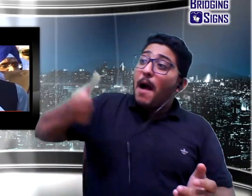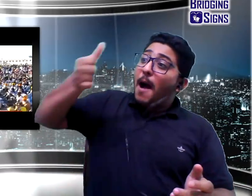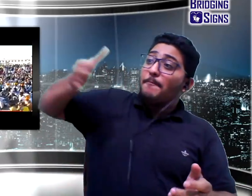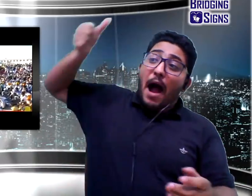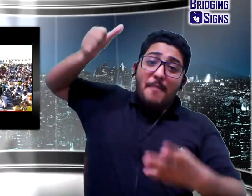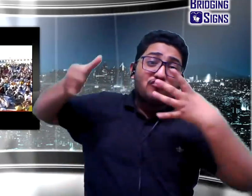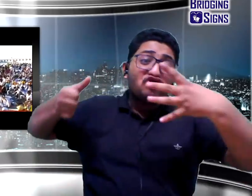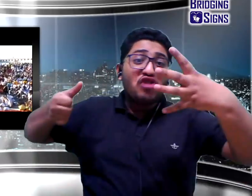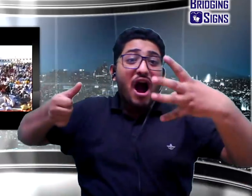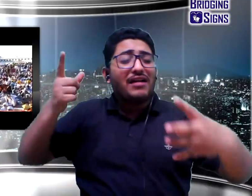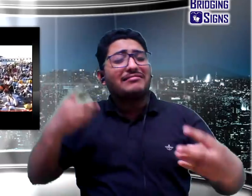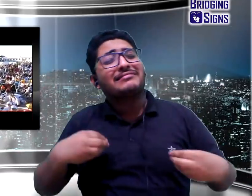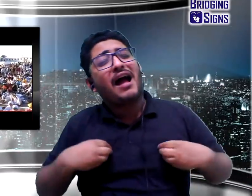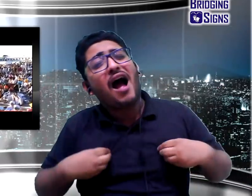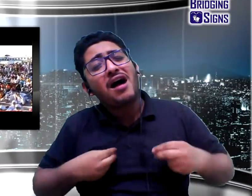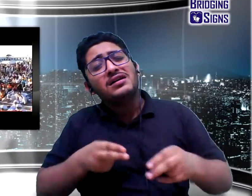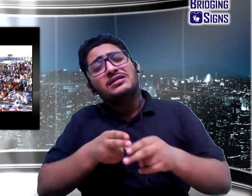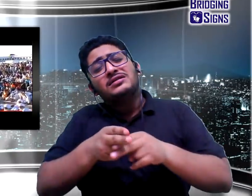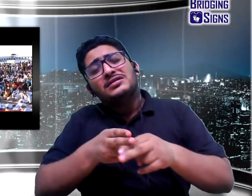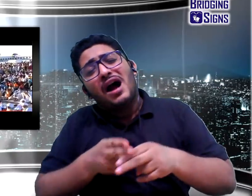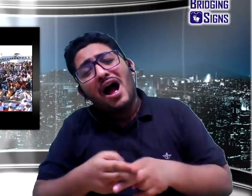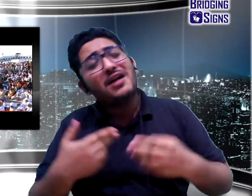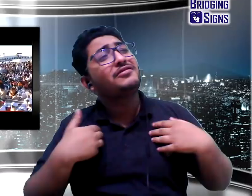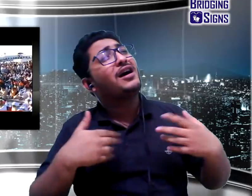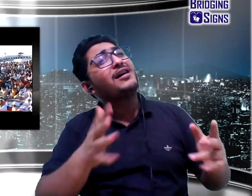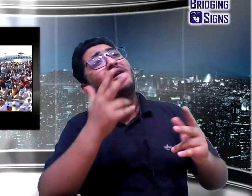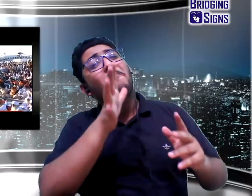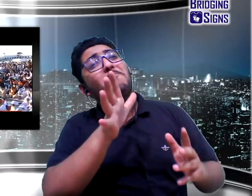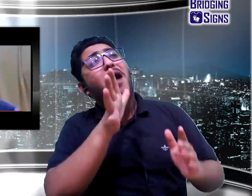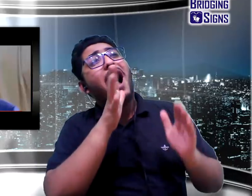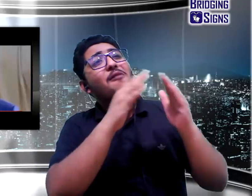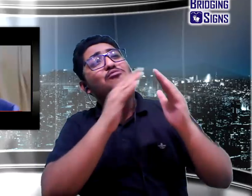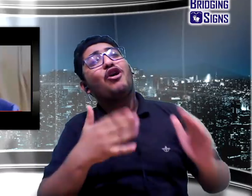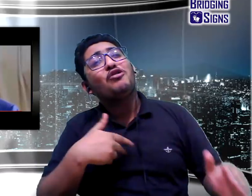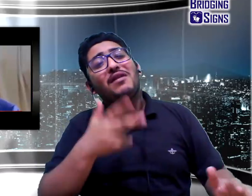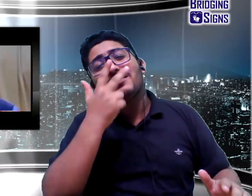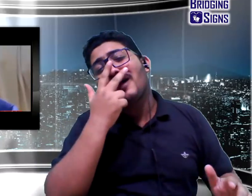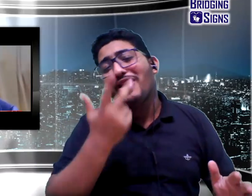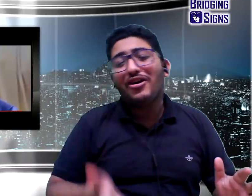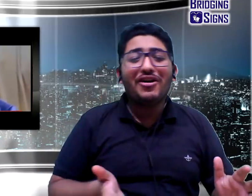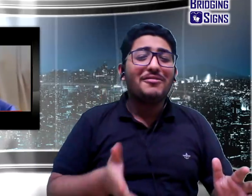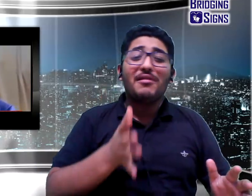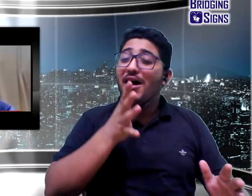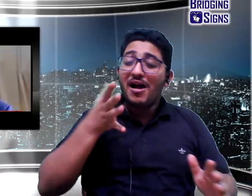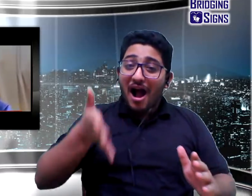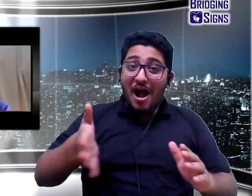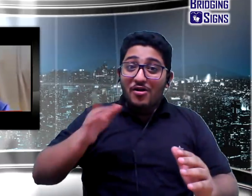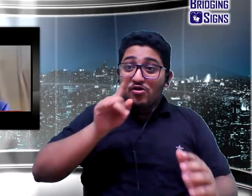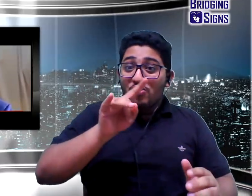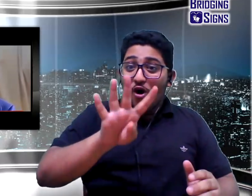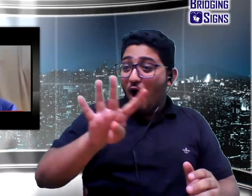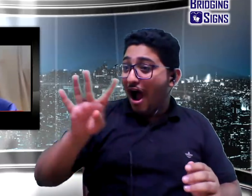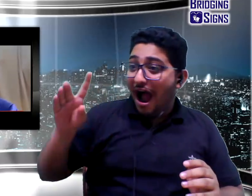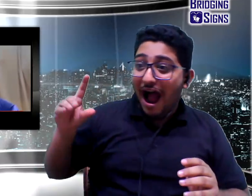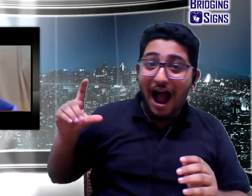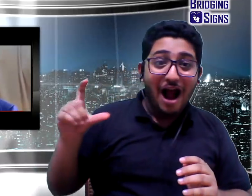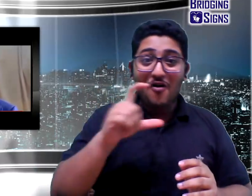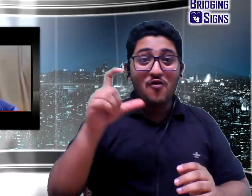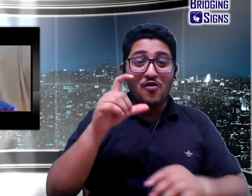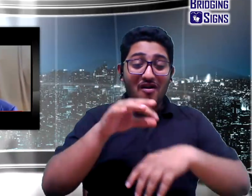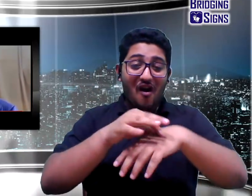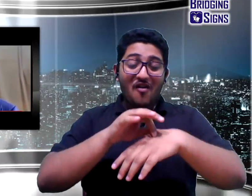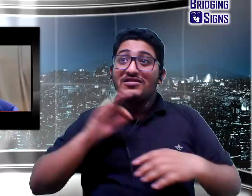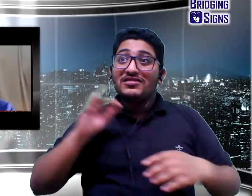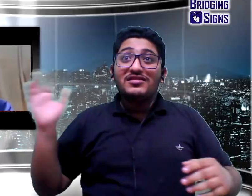दियां तरसदियां रहियां अपने प्यो दे घर आण दे लई। ए सिखां दे 14 करोड़ सिखां